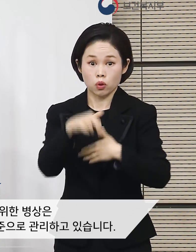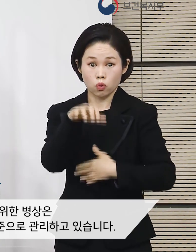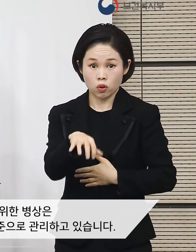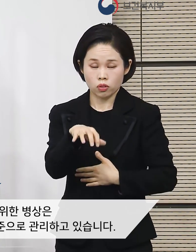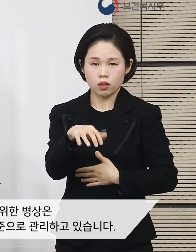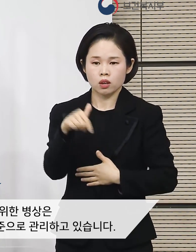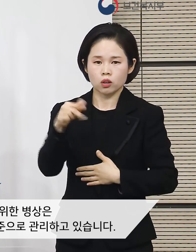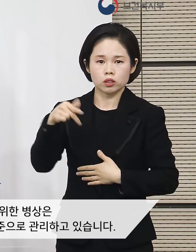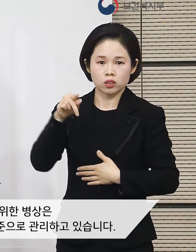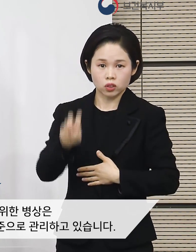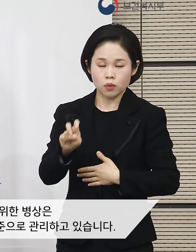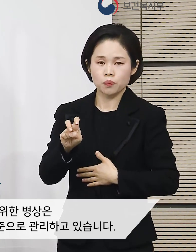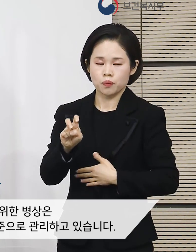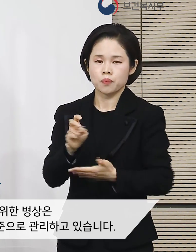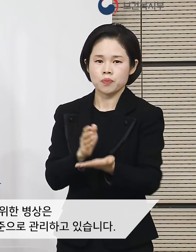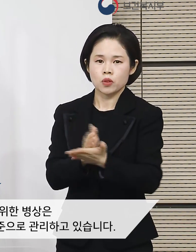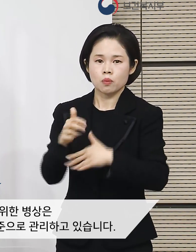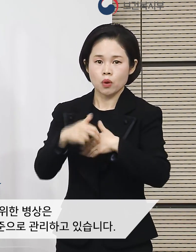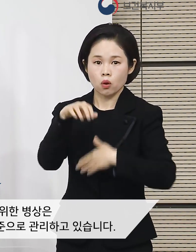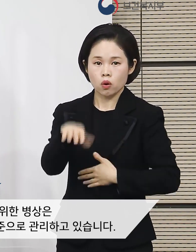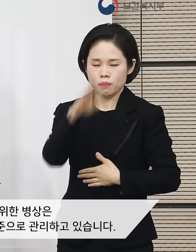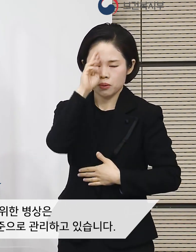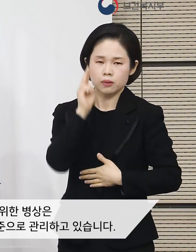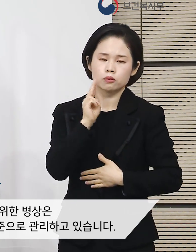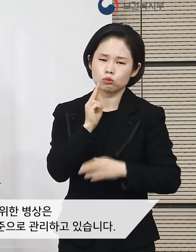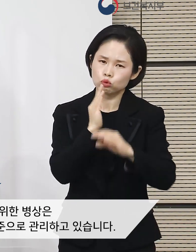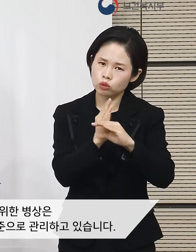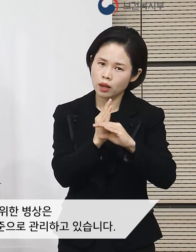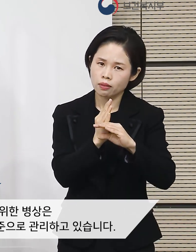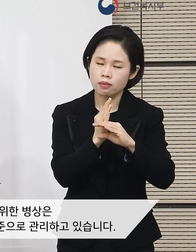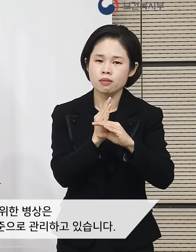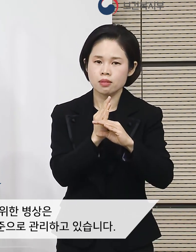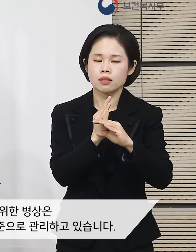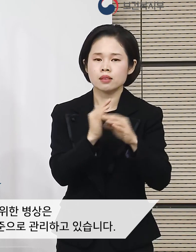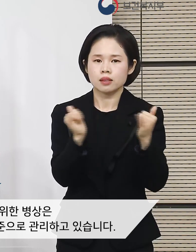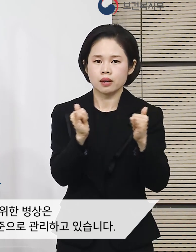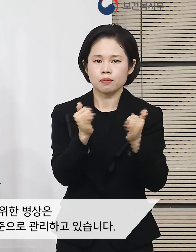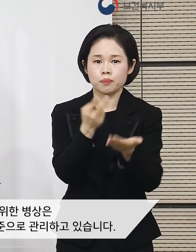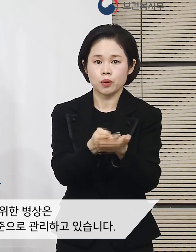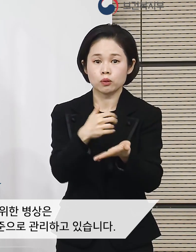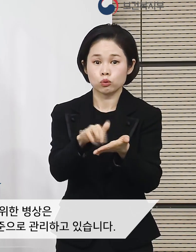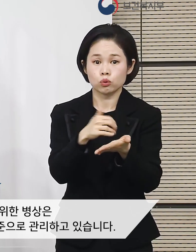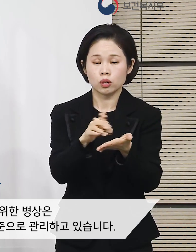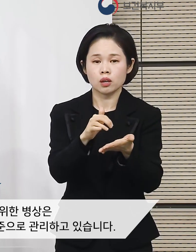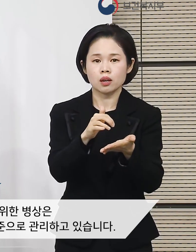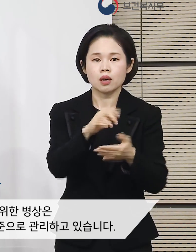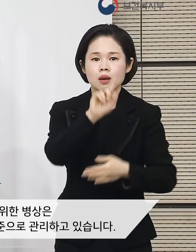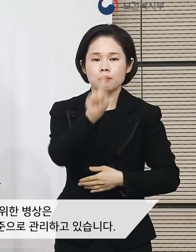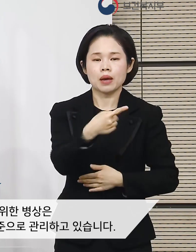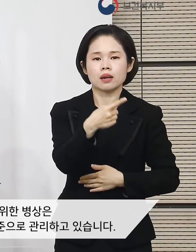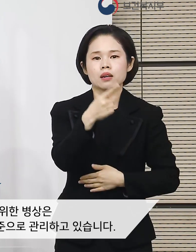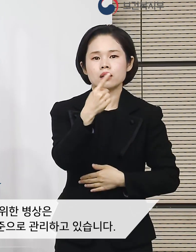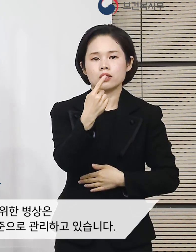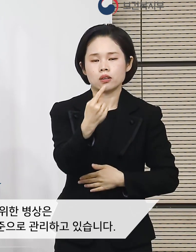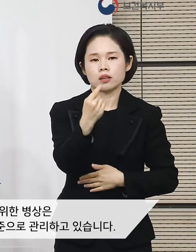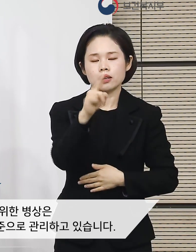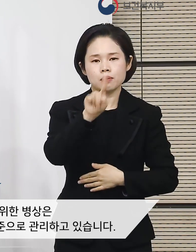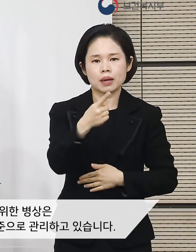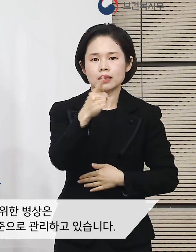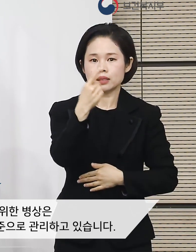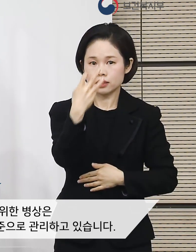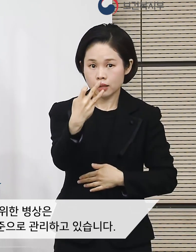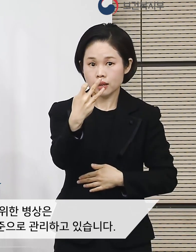감염병 전담병원과 거점 전담병원의 중등증 환자를 위한 병상은 이번 주 113개 병상을